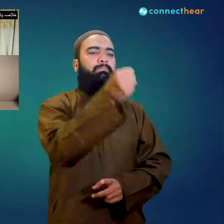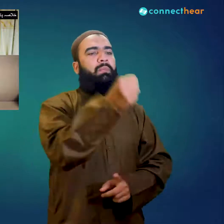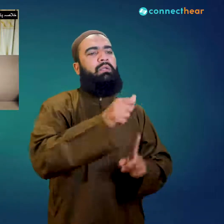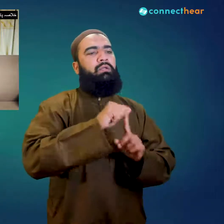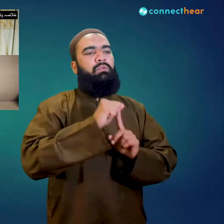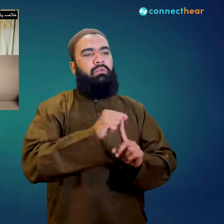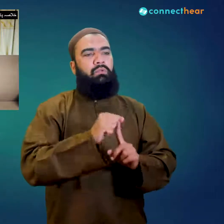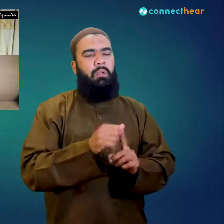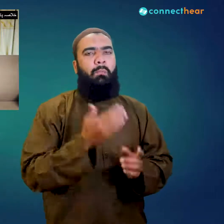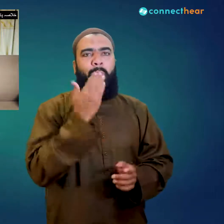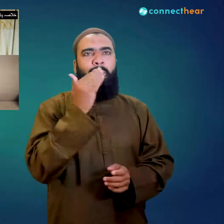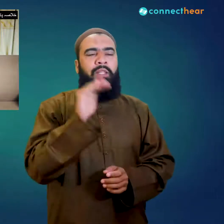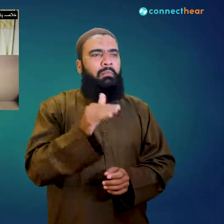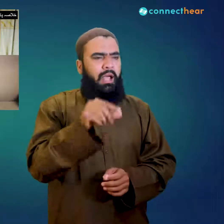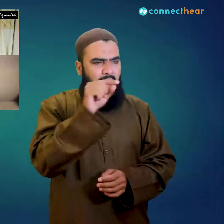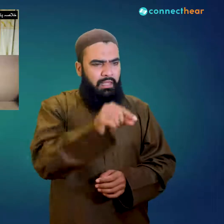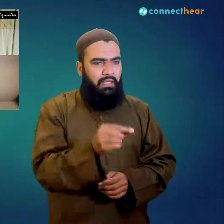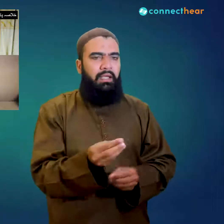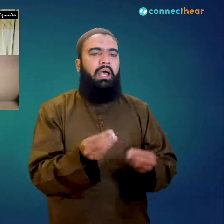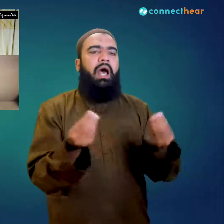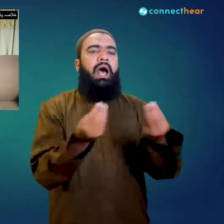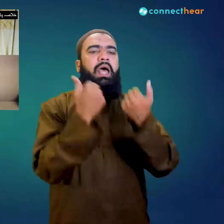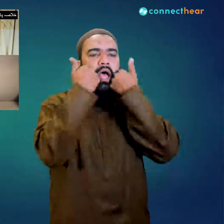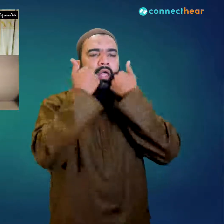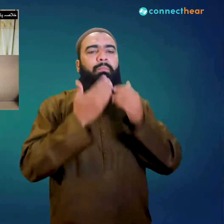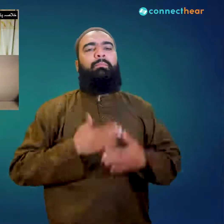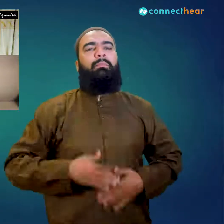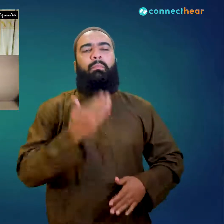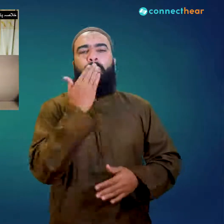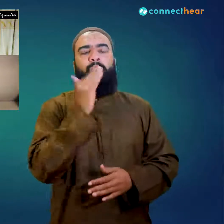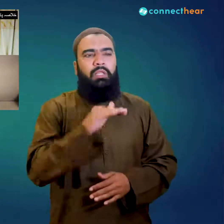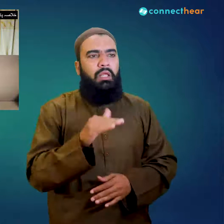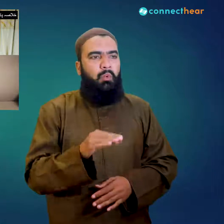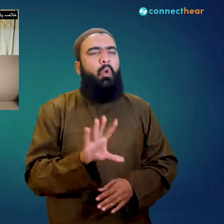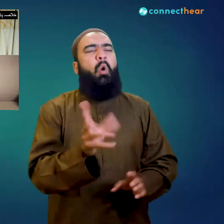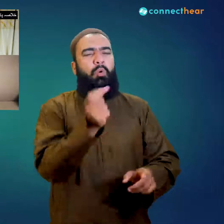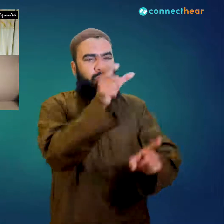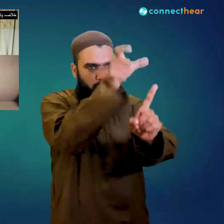پھر یہ گنتی کے جو ایام ہیں وہ بعد میں پورا کر لے۔